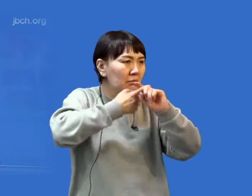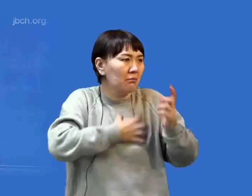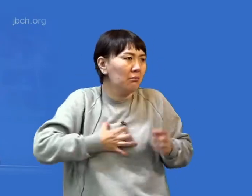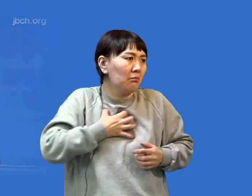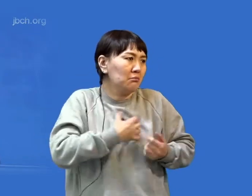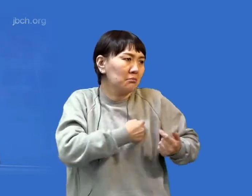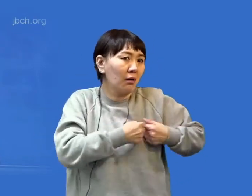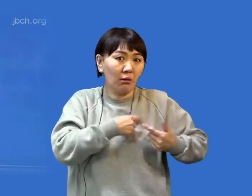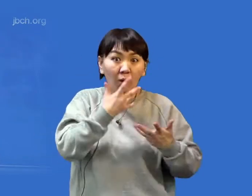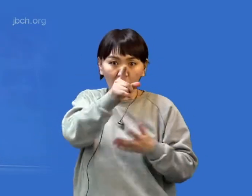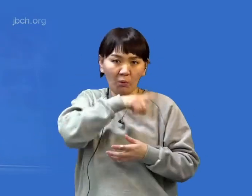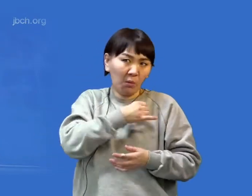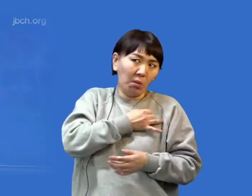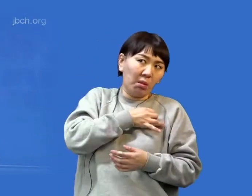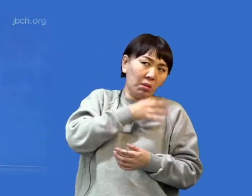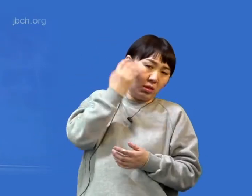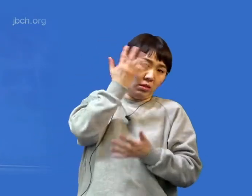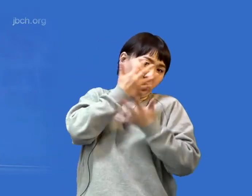Итгэхгүй байна шүү дээ.